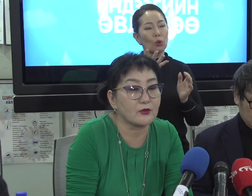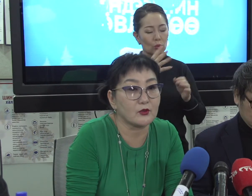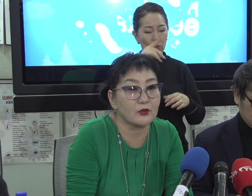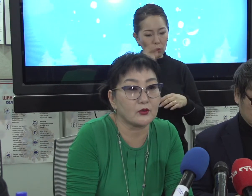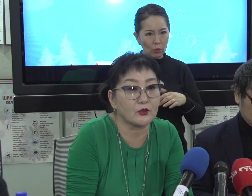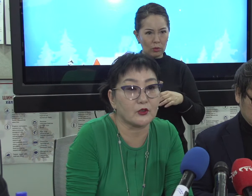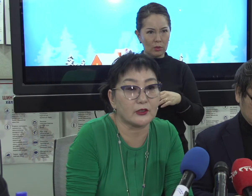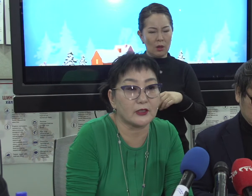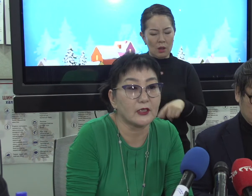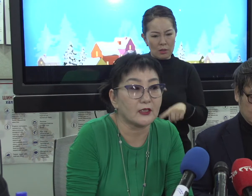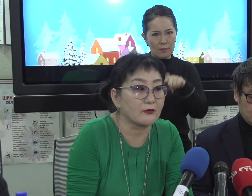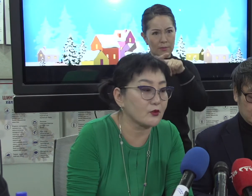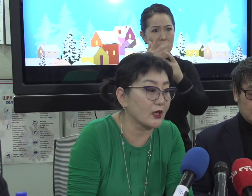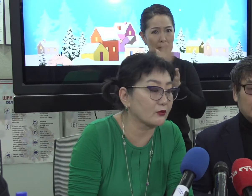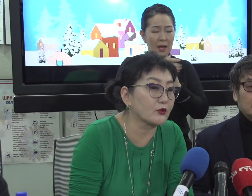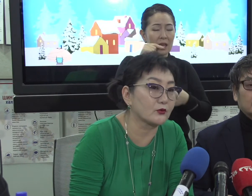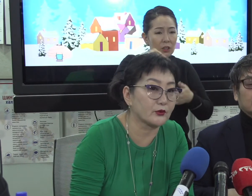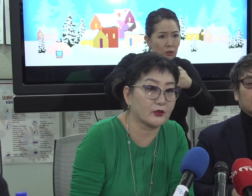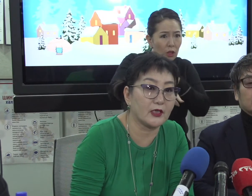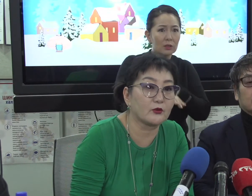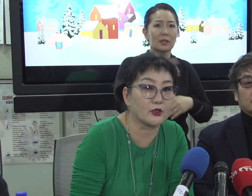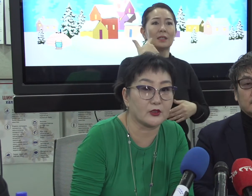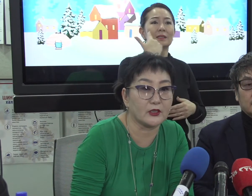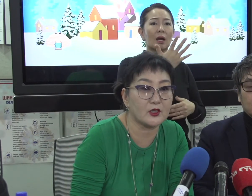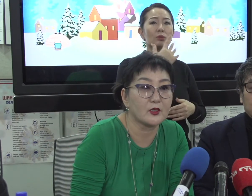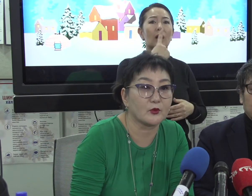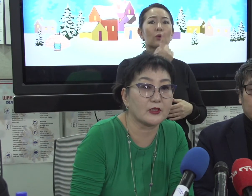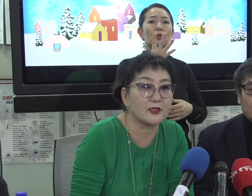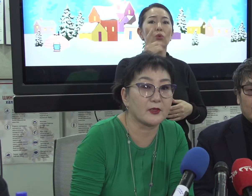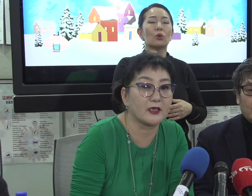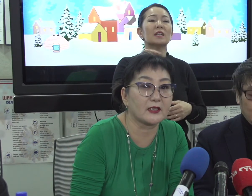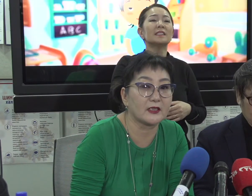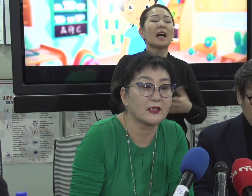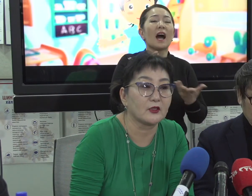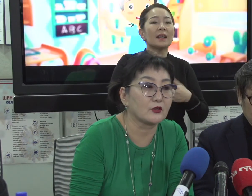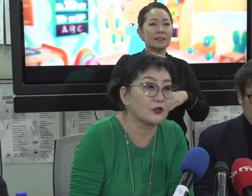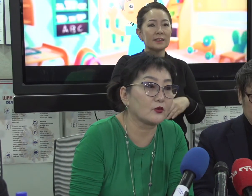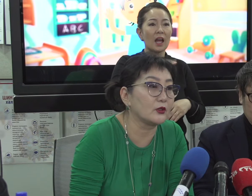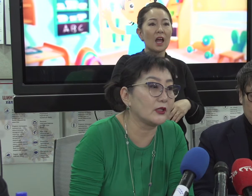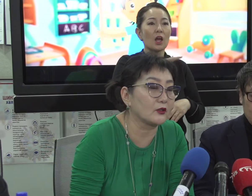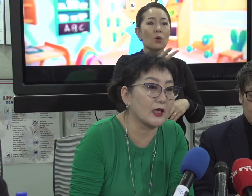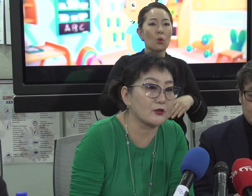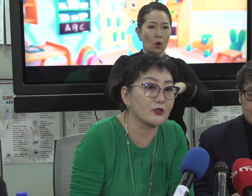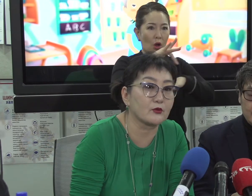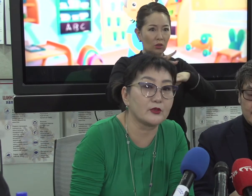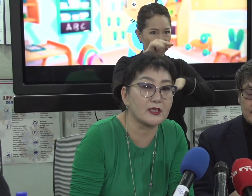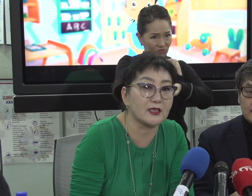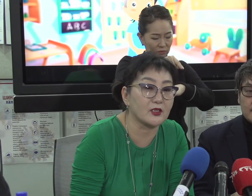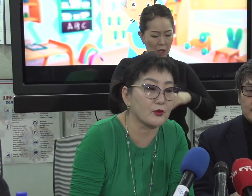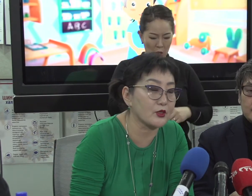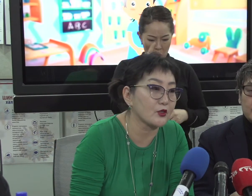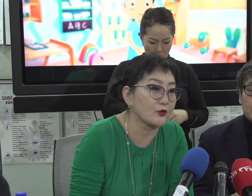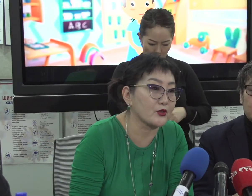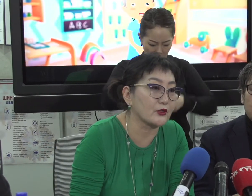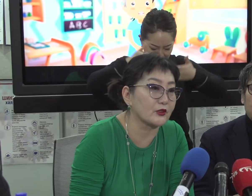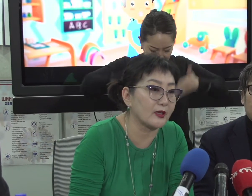одоо 594 тохиолдлын 514 нь бол одоо Дээгүүр хотод ингэж бүртгэгдсэн байгаа. Тэгэхээр одоо нэг хүний одоо хариуцлагагүй үйл ажиллагаанаас